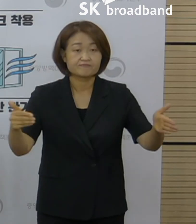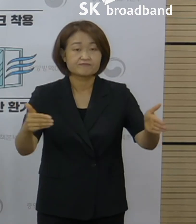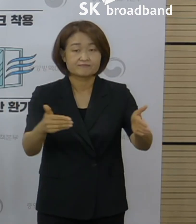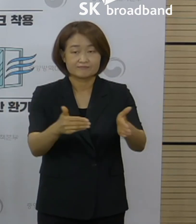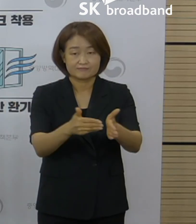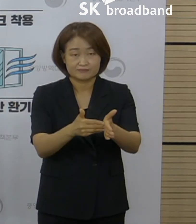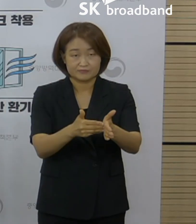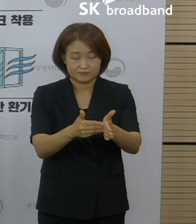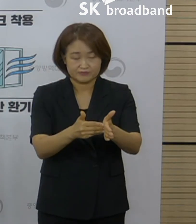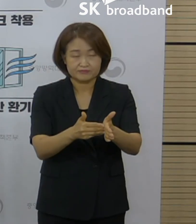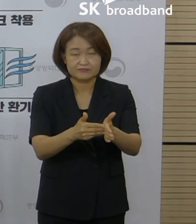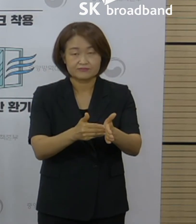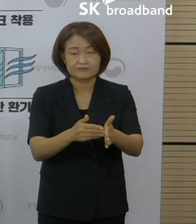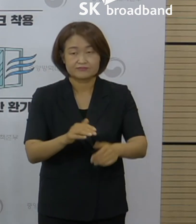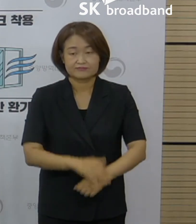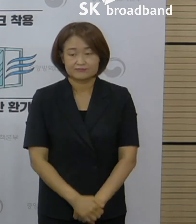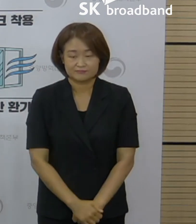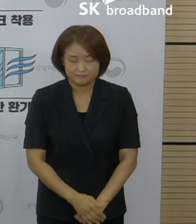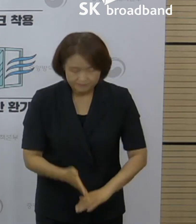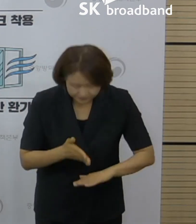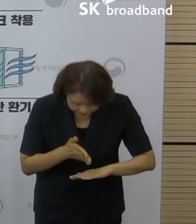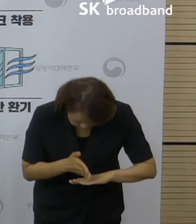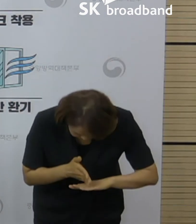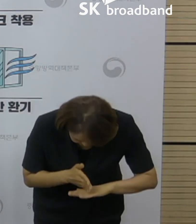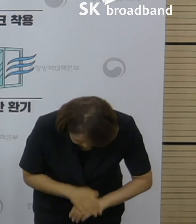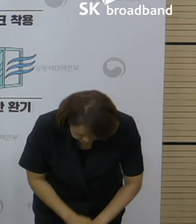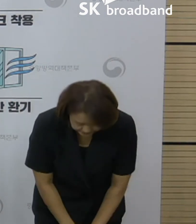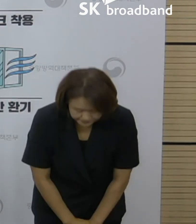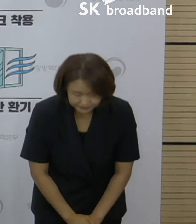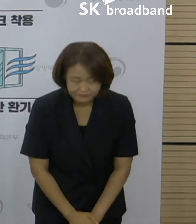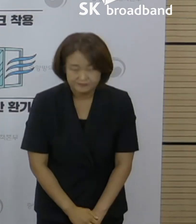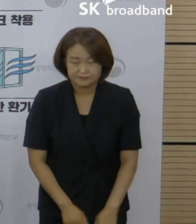네, 이상으로 정례 브리핑 마치겠습니다. 참여해 주셔서